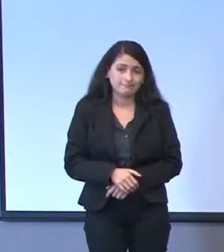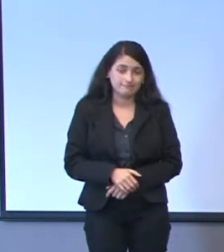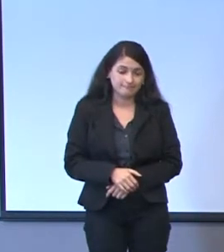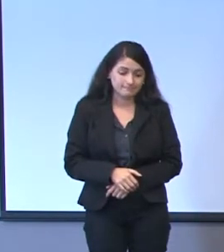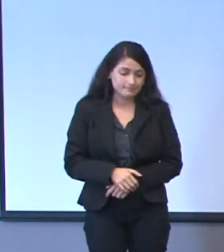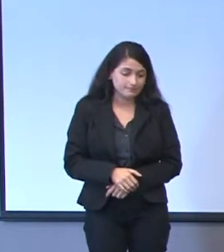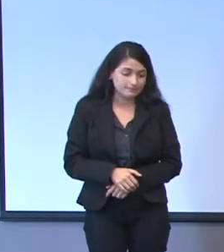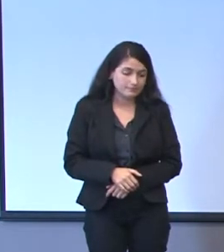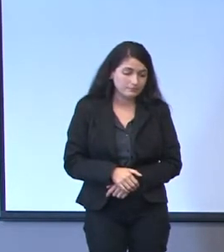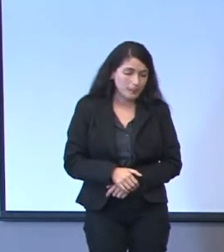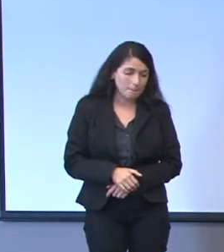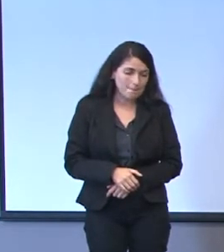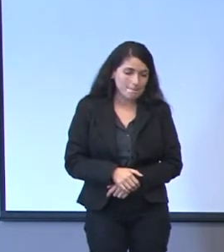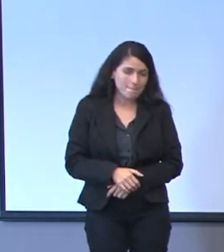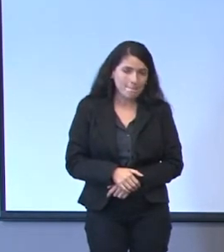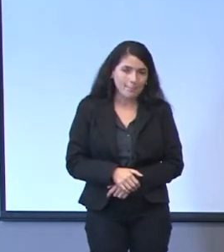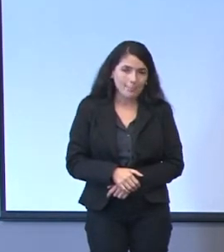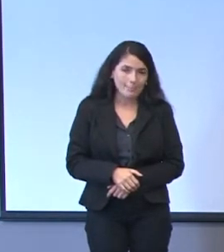E, enfim.